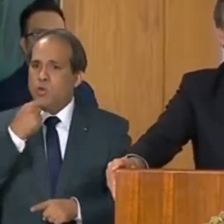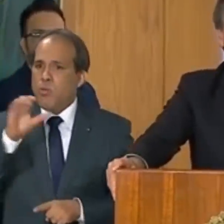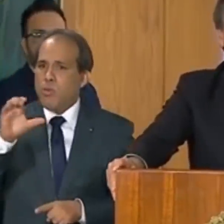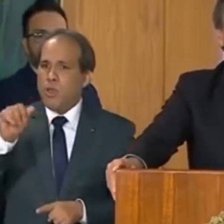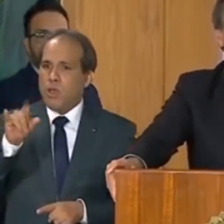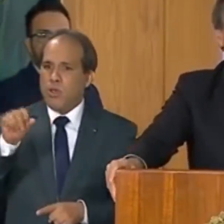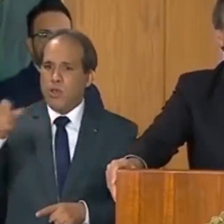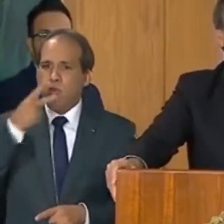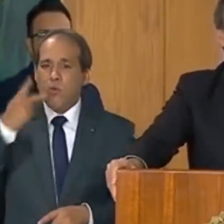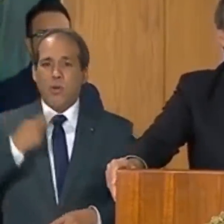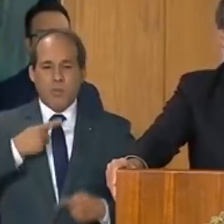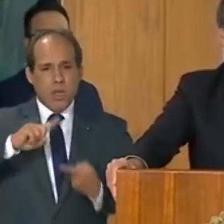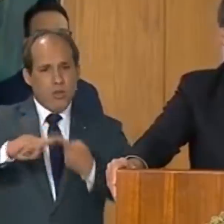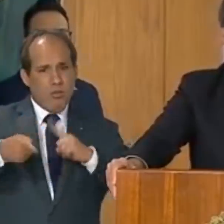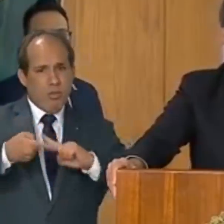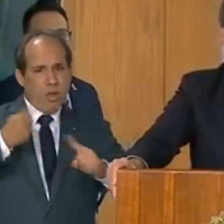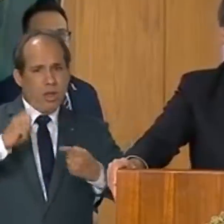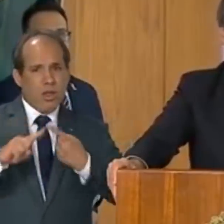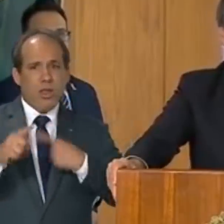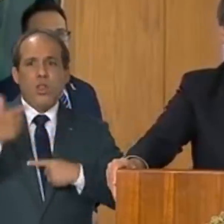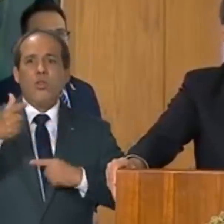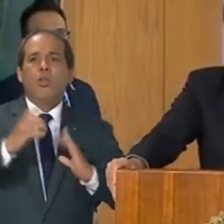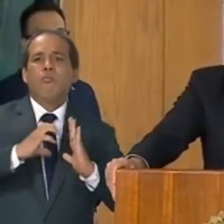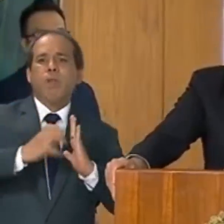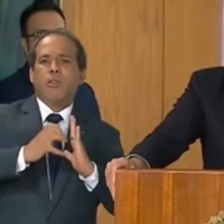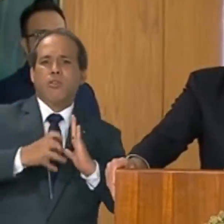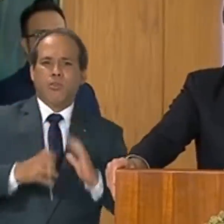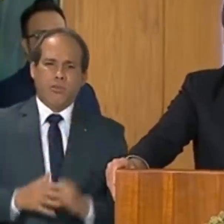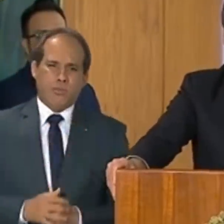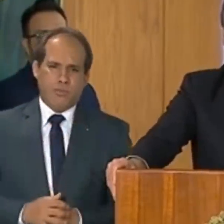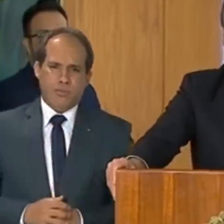minha espada não tem partido.